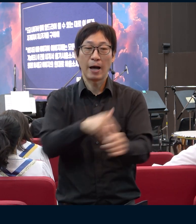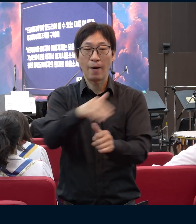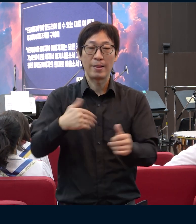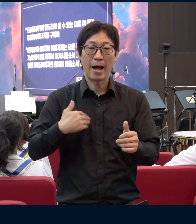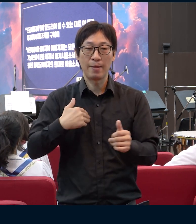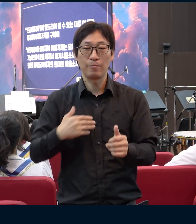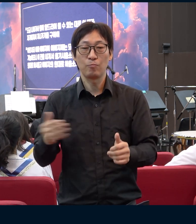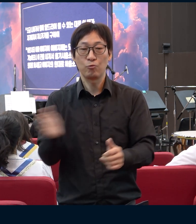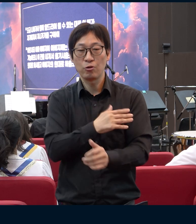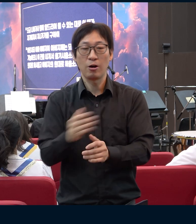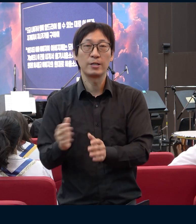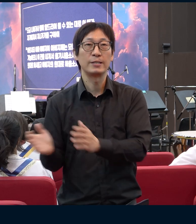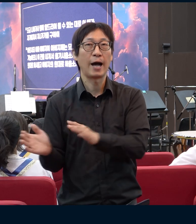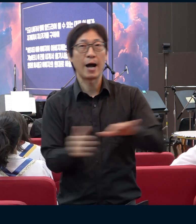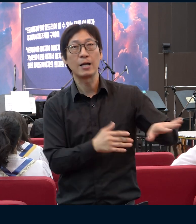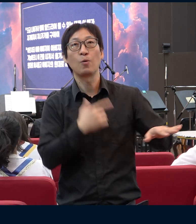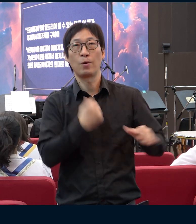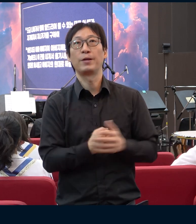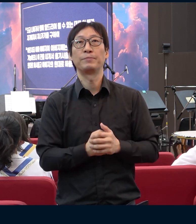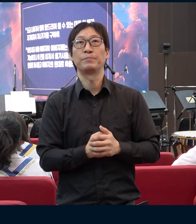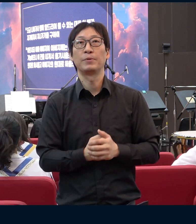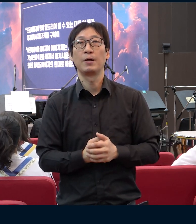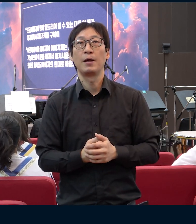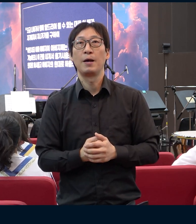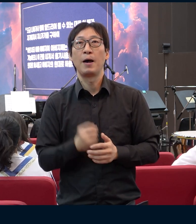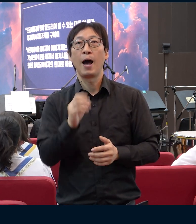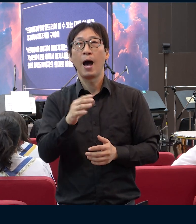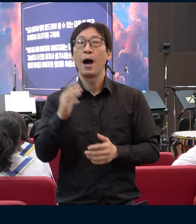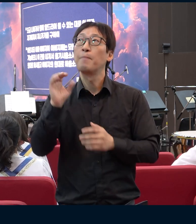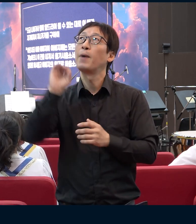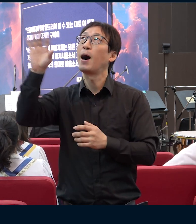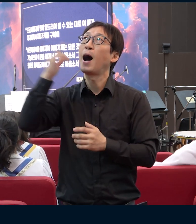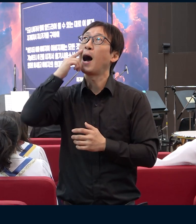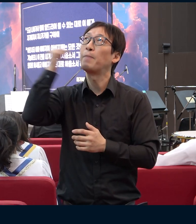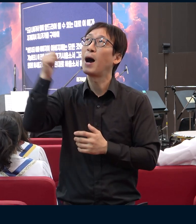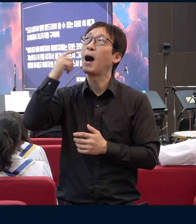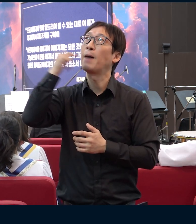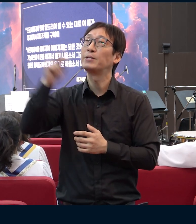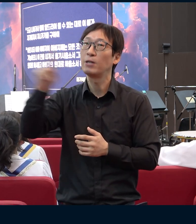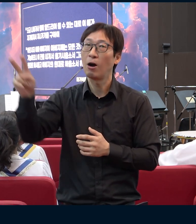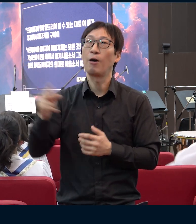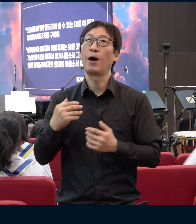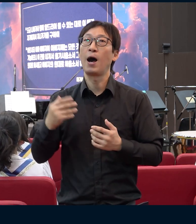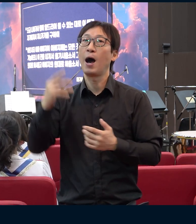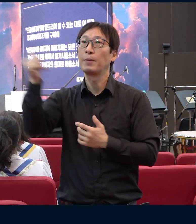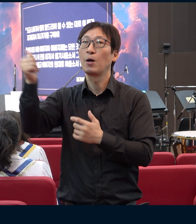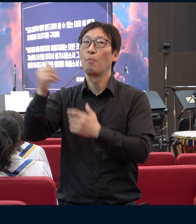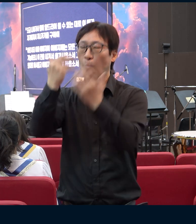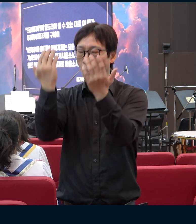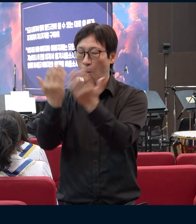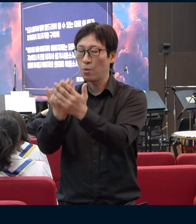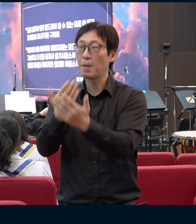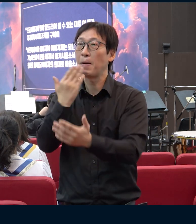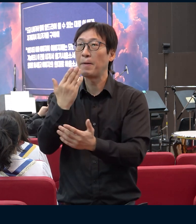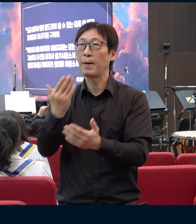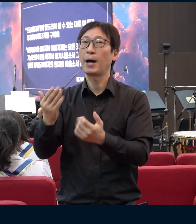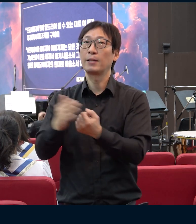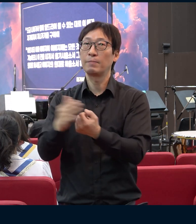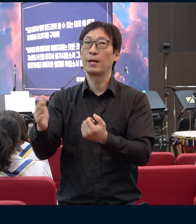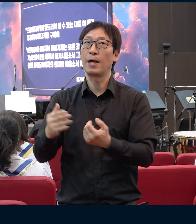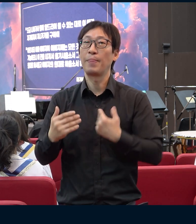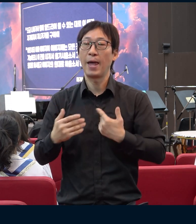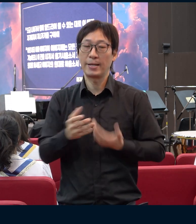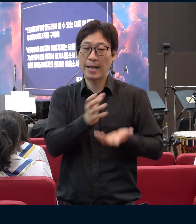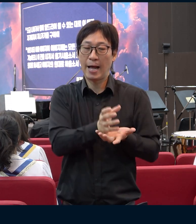이때가 자기에게서 지나가기를 구하여 이르되 아빠 아버지여, 아버지께는 모든 것이 가능하오니